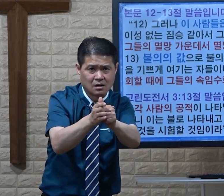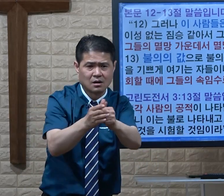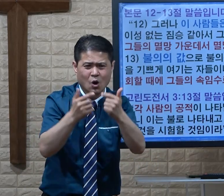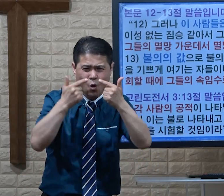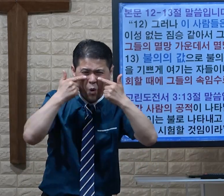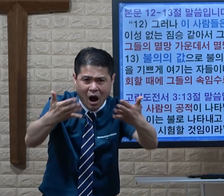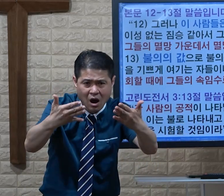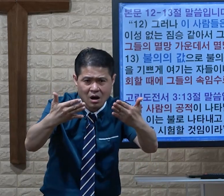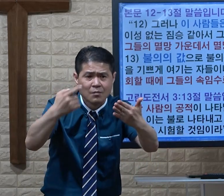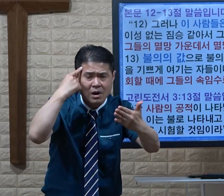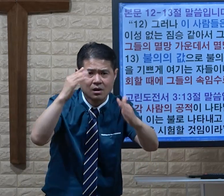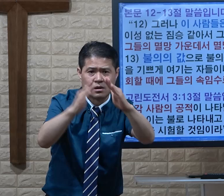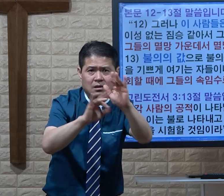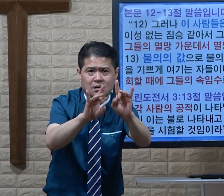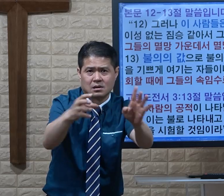밝히리니